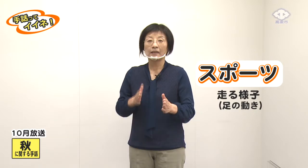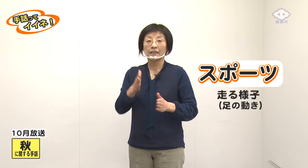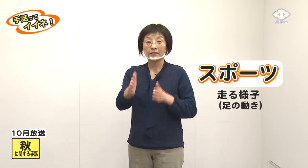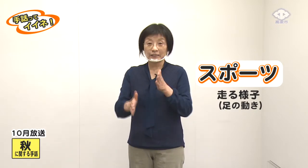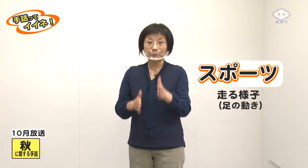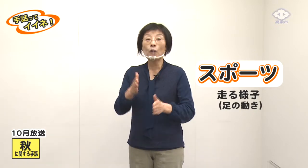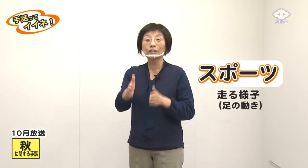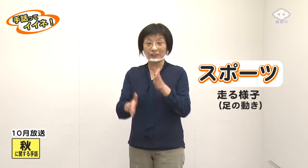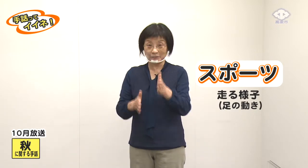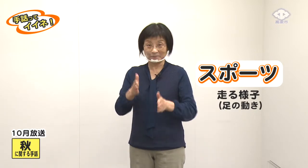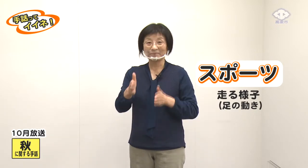スポーツ、